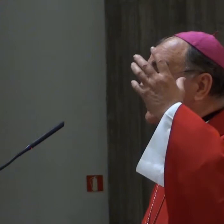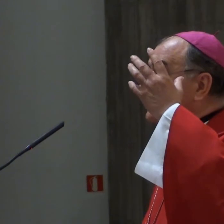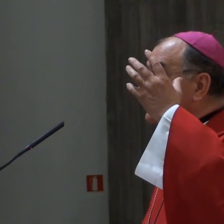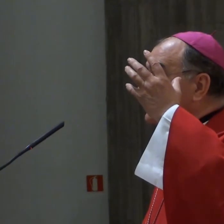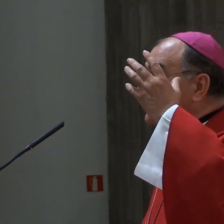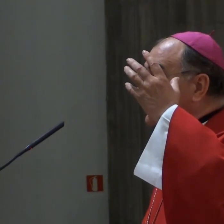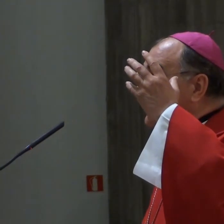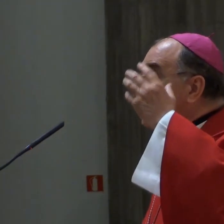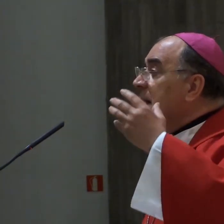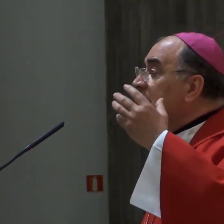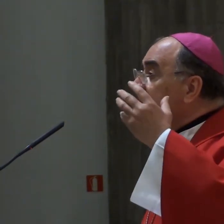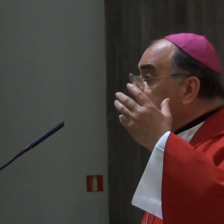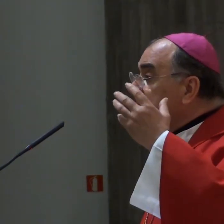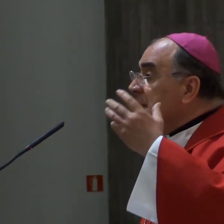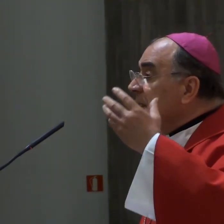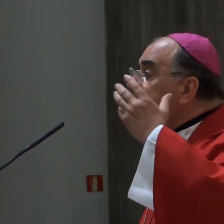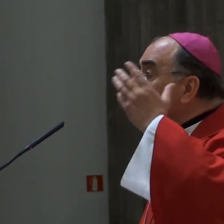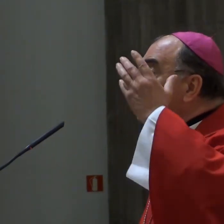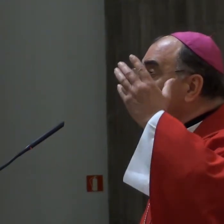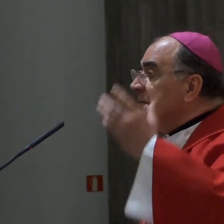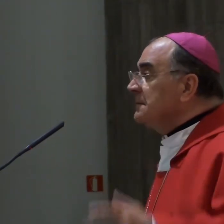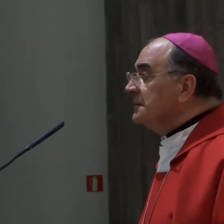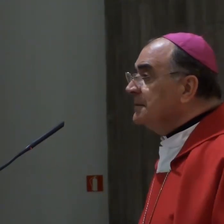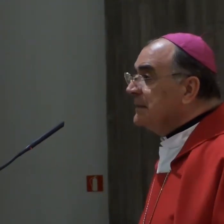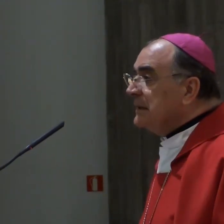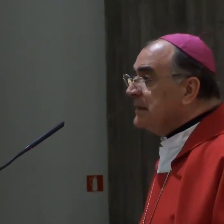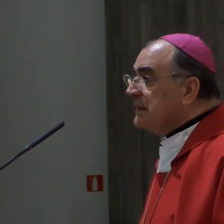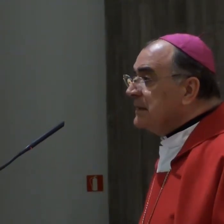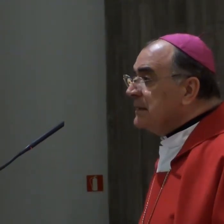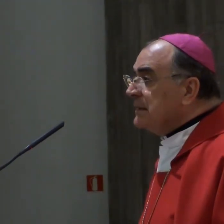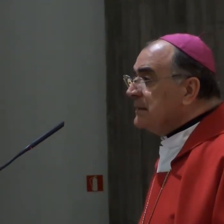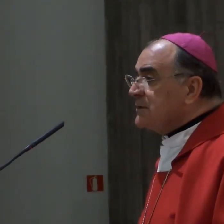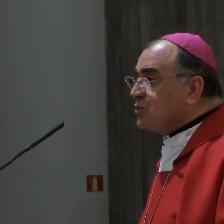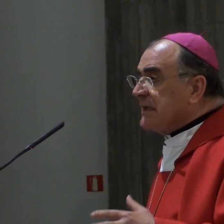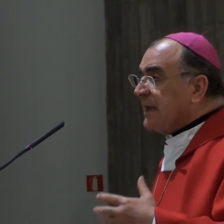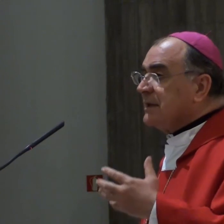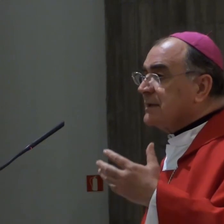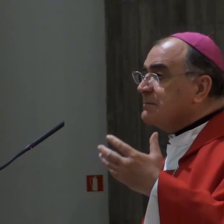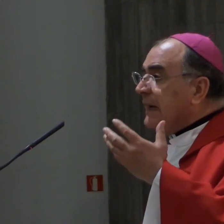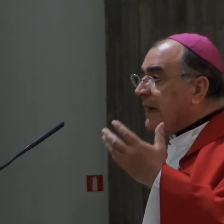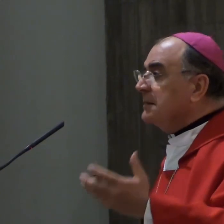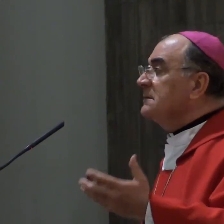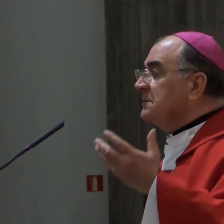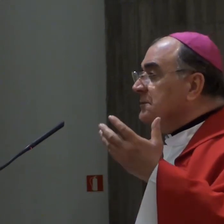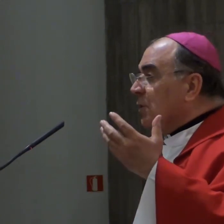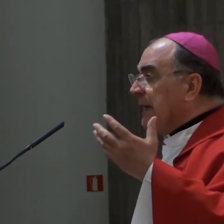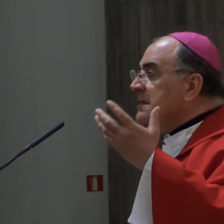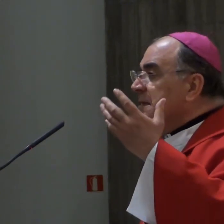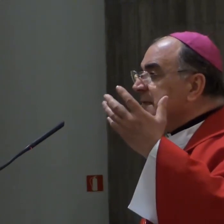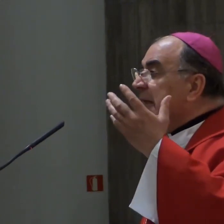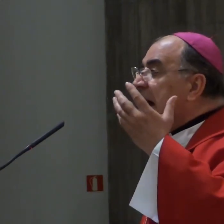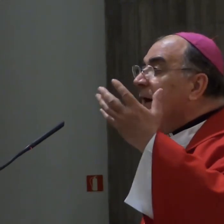tiene sed que venga a mí y Beba de sus entrañas pararán